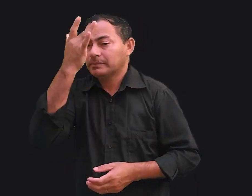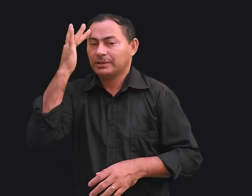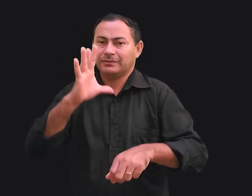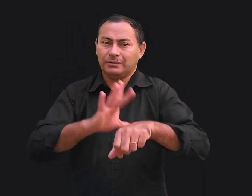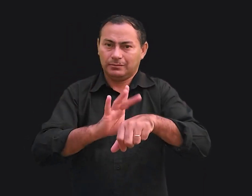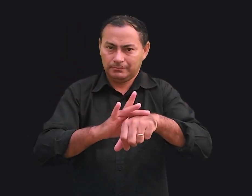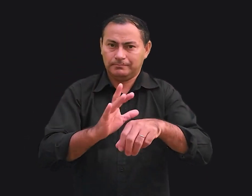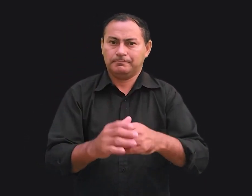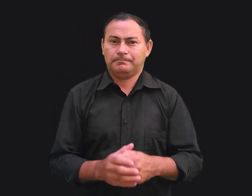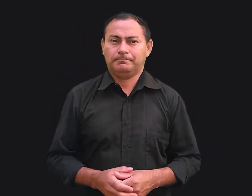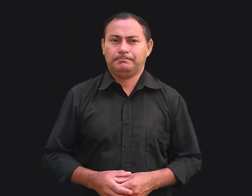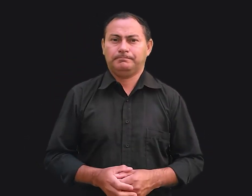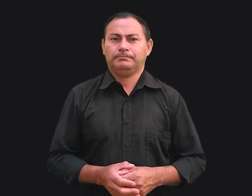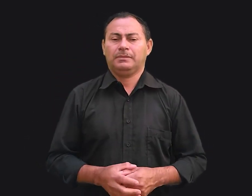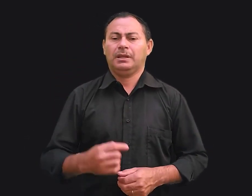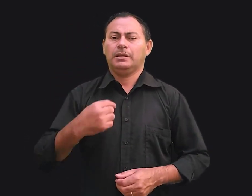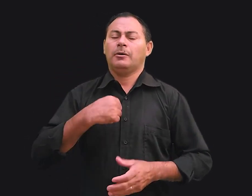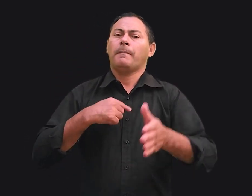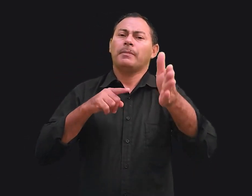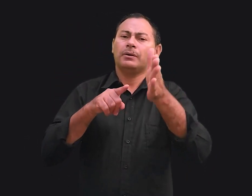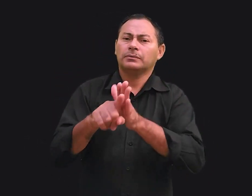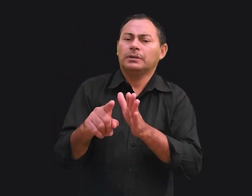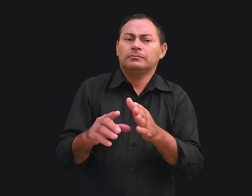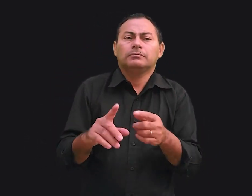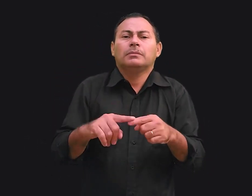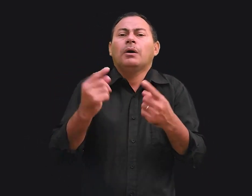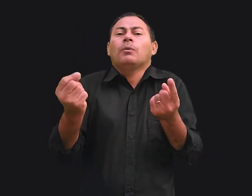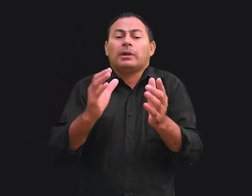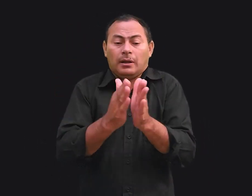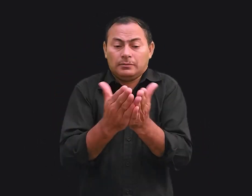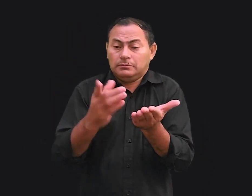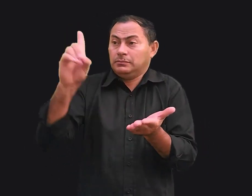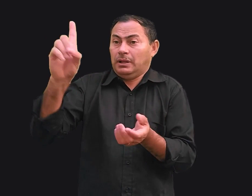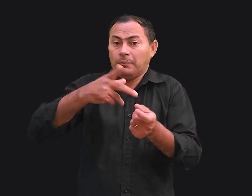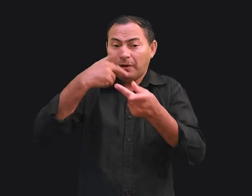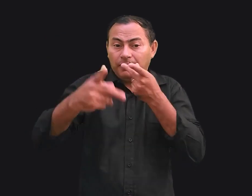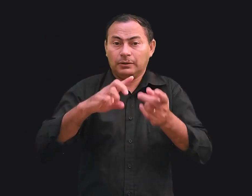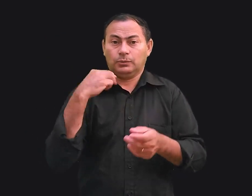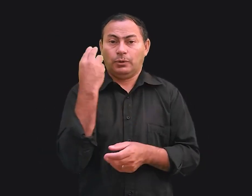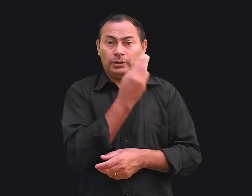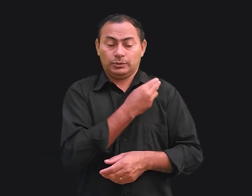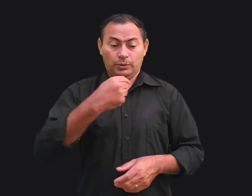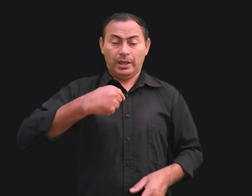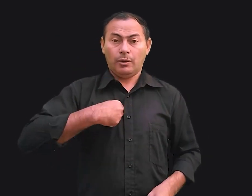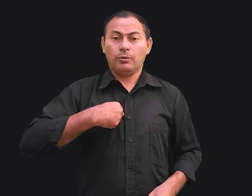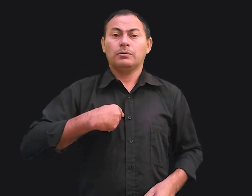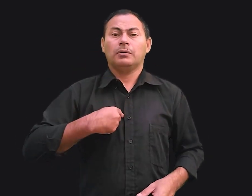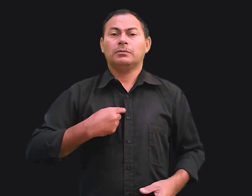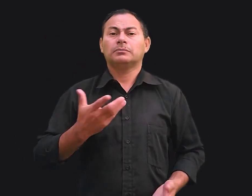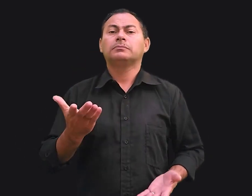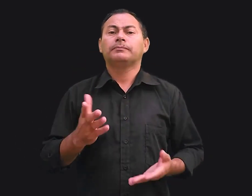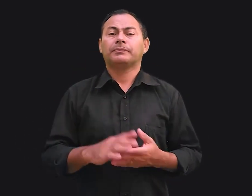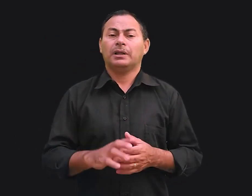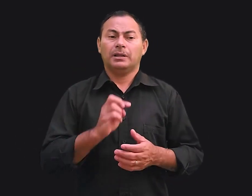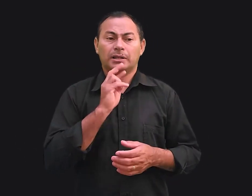ficando doentes. Aí eu perguntei, mas o que a Bíblia diz sobre o nosso eu? Então ele